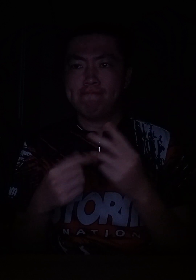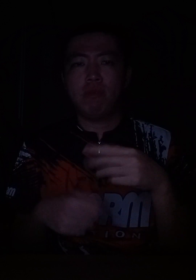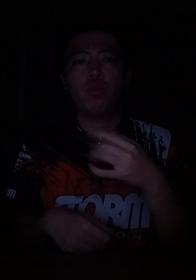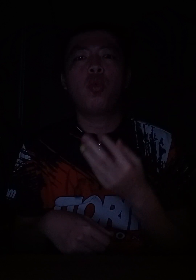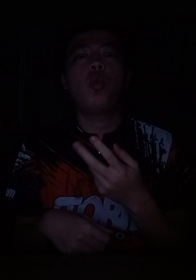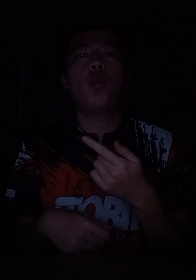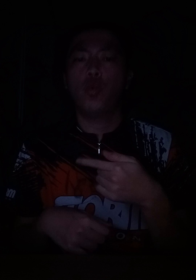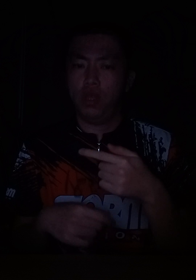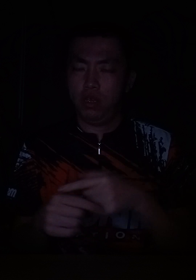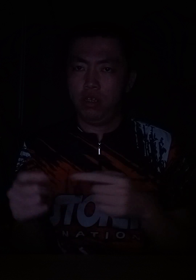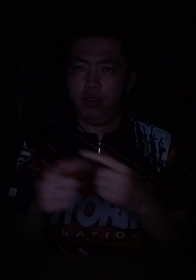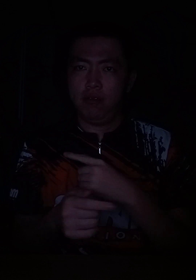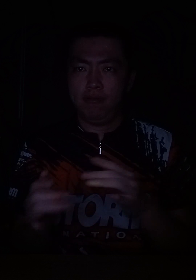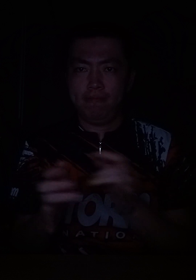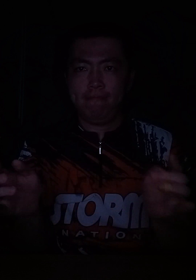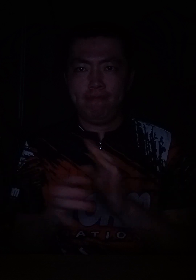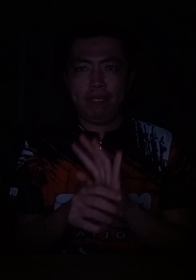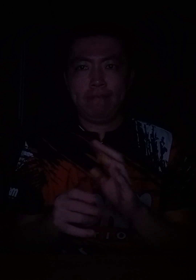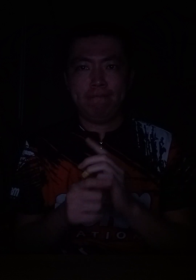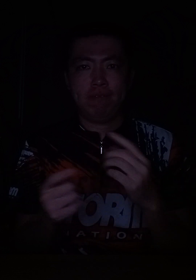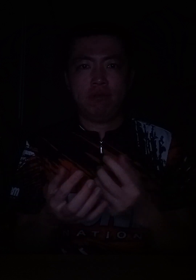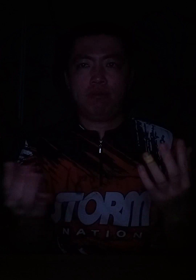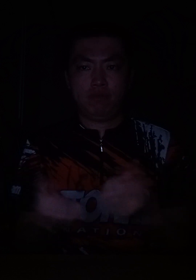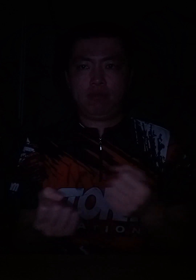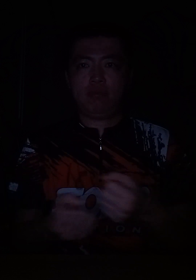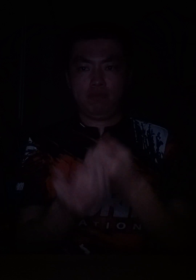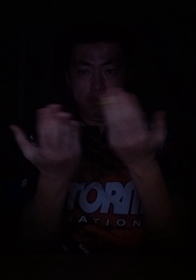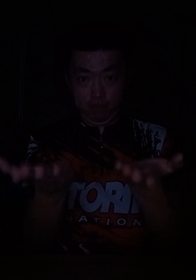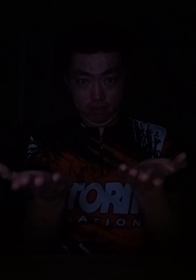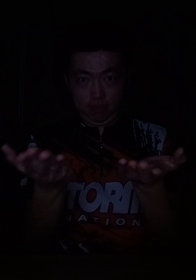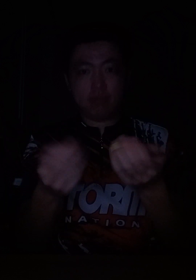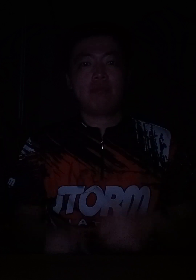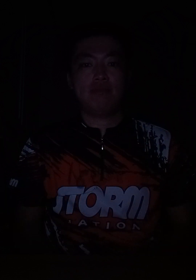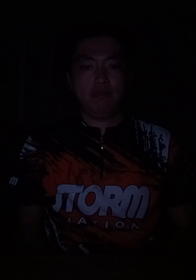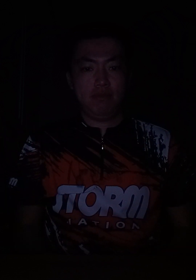청년은 혼자 작업 중이었습니다. 편광현 기자가 취재했습니다.